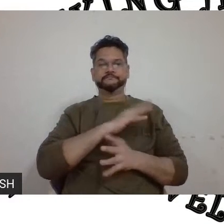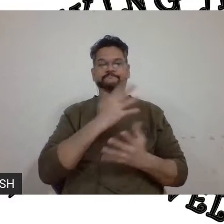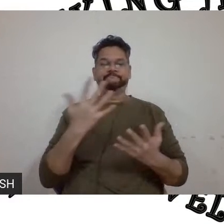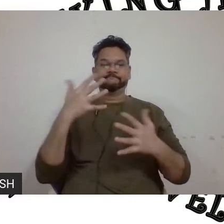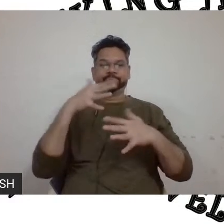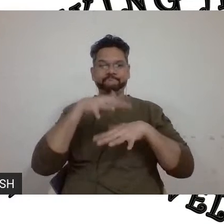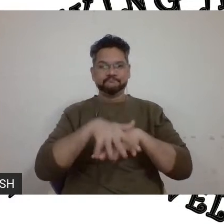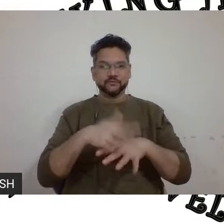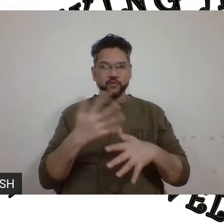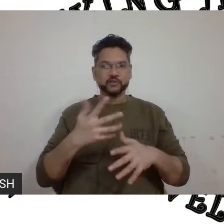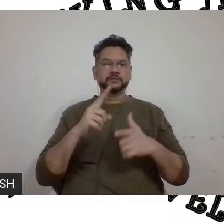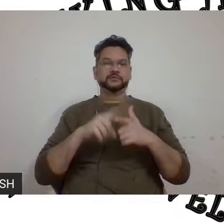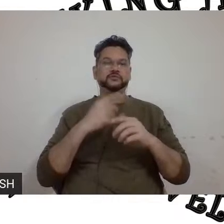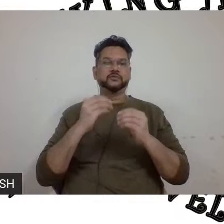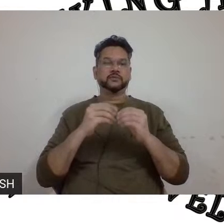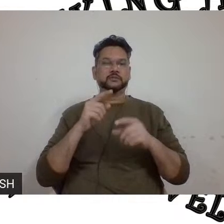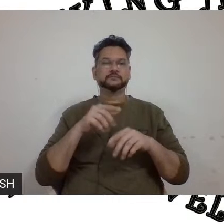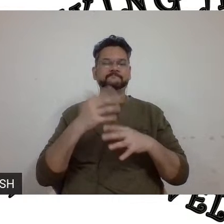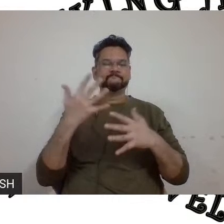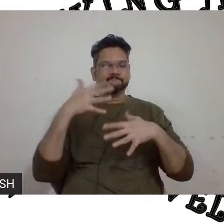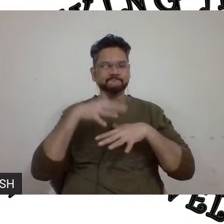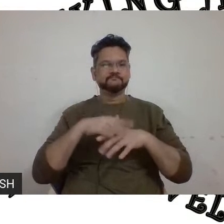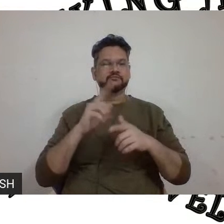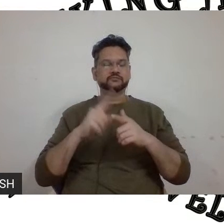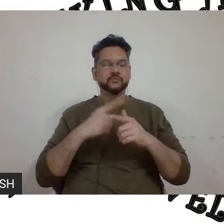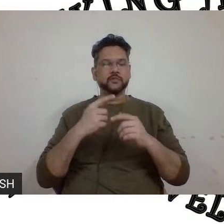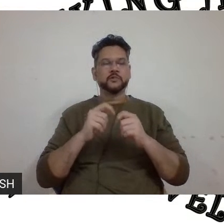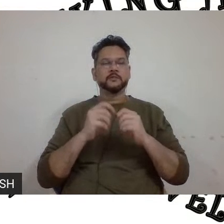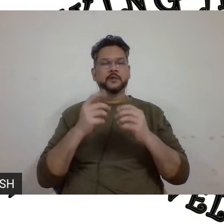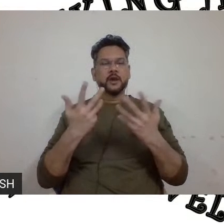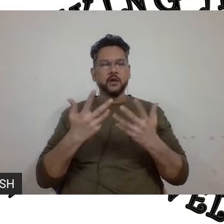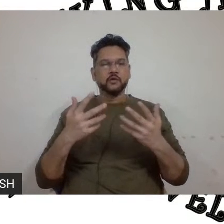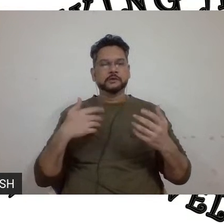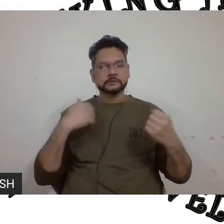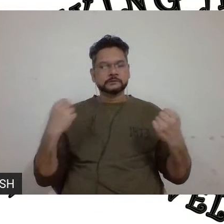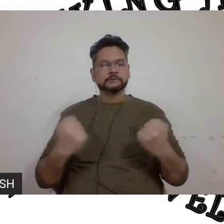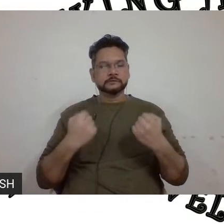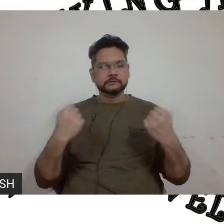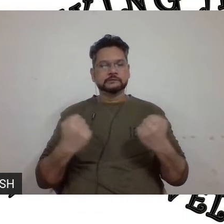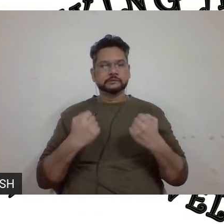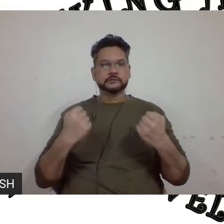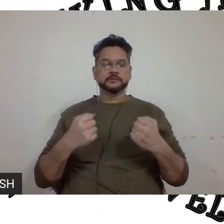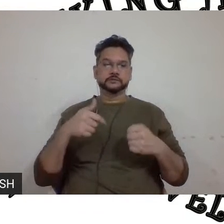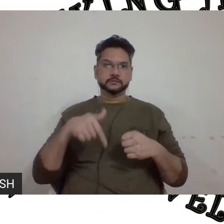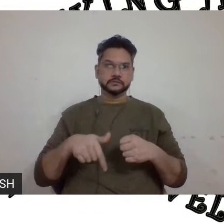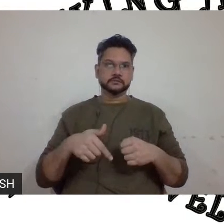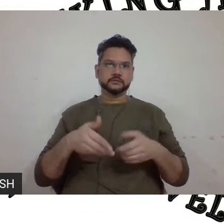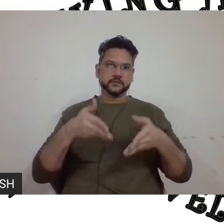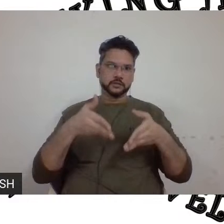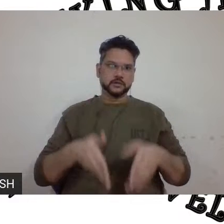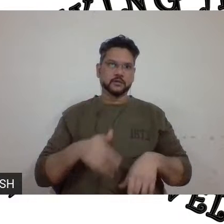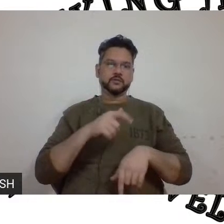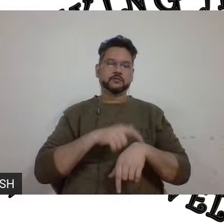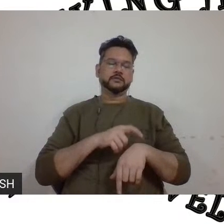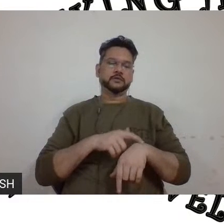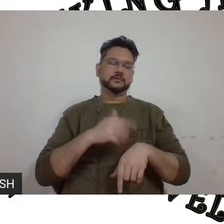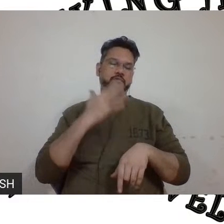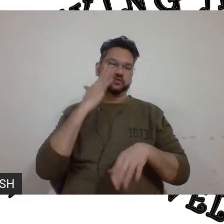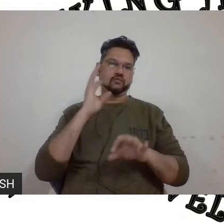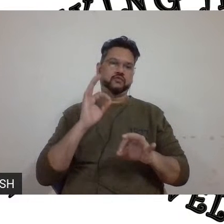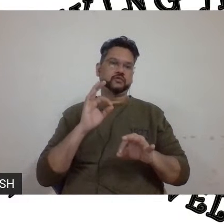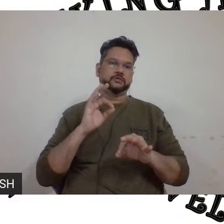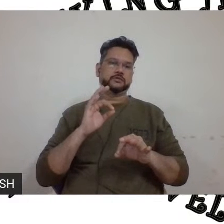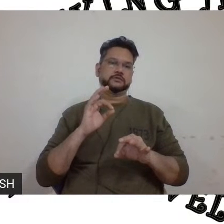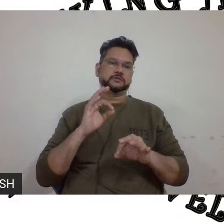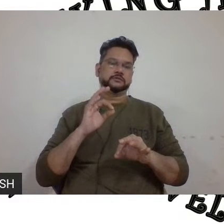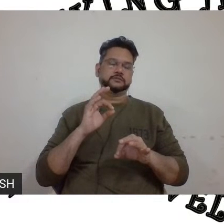उसके दौरान अब इस कंडीशन में इस चीज पर बात करना बहुत जरूरी हो जाता है। जरूरी